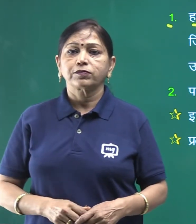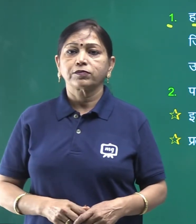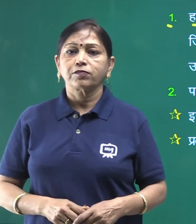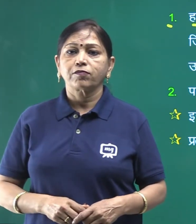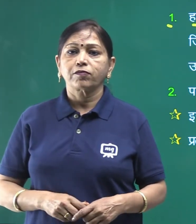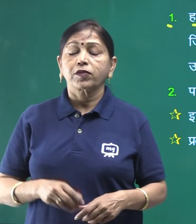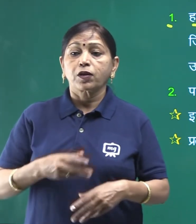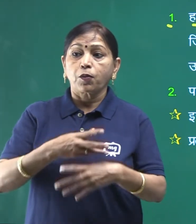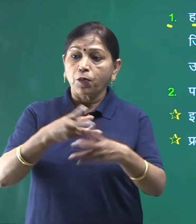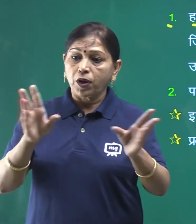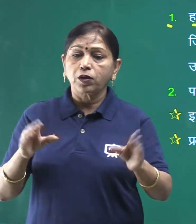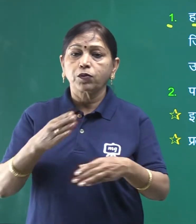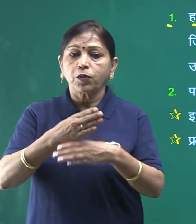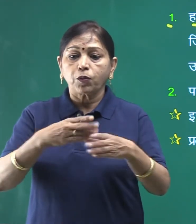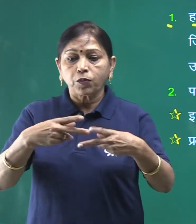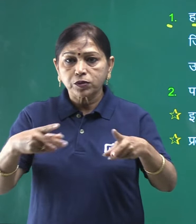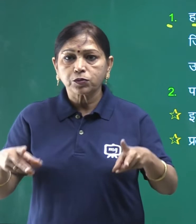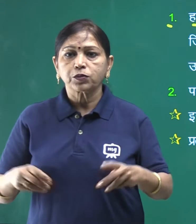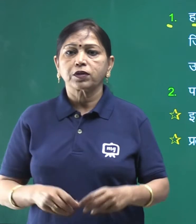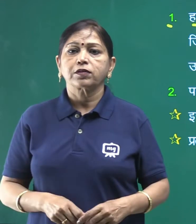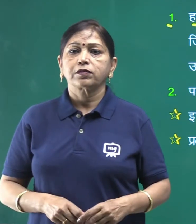फैली हुई वस्तुएं